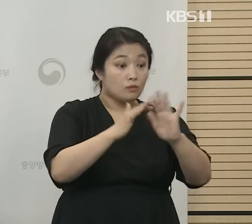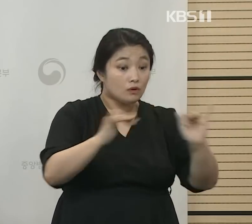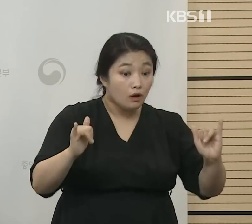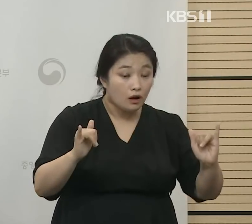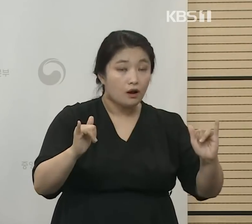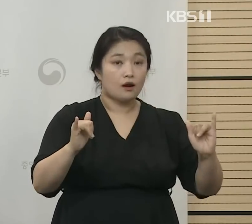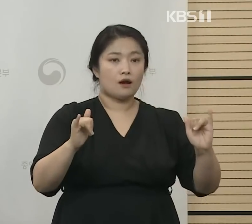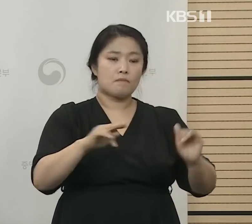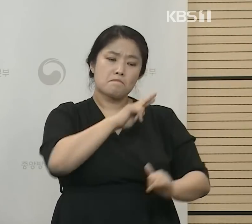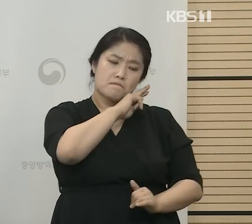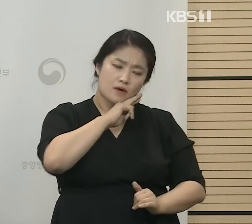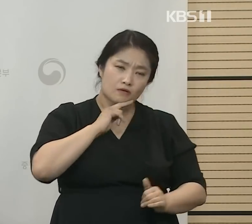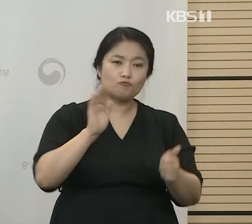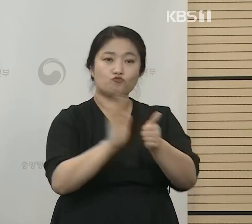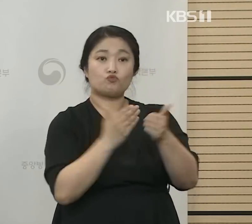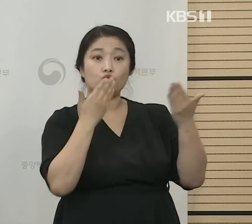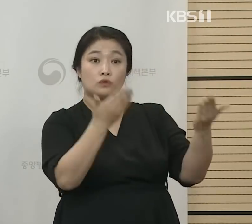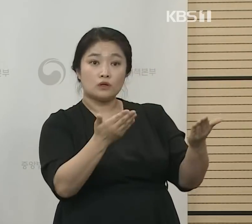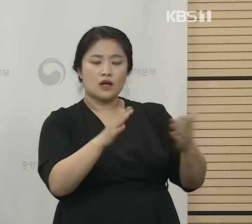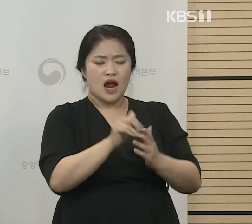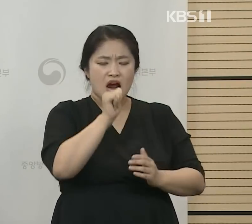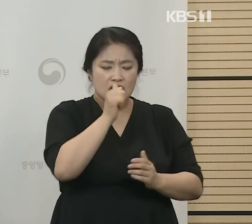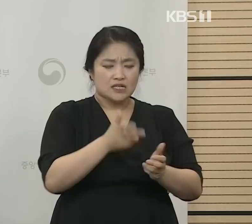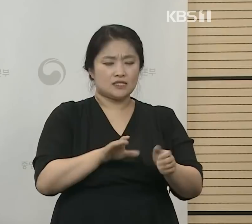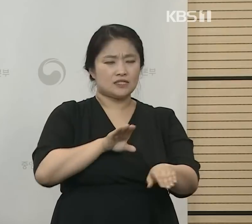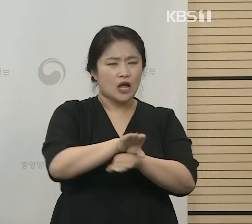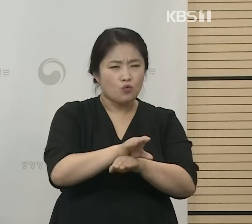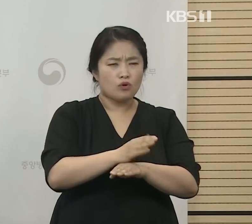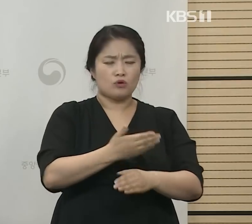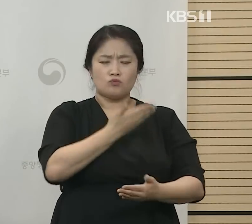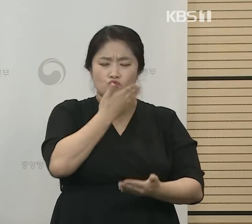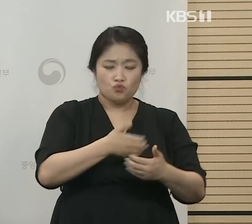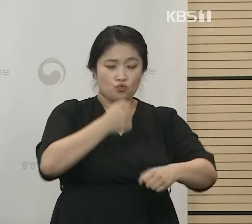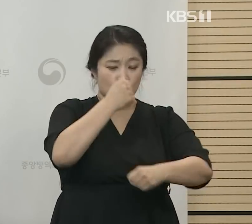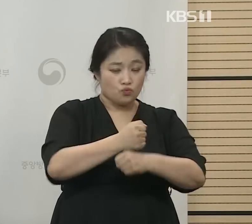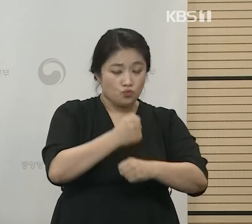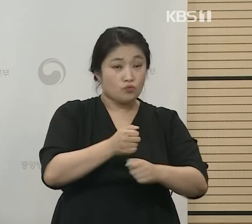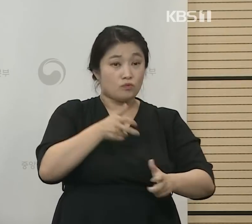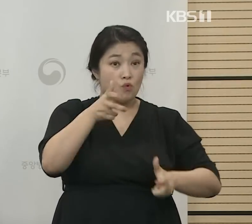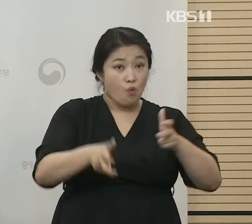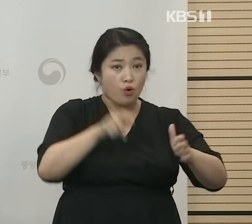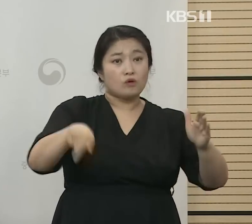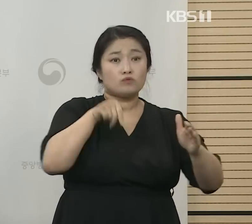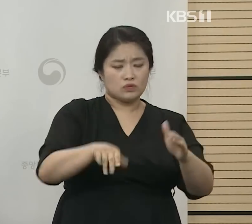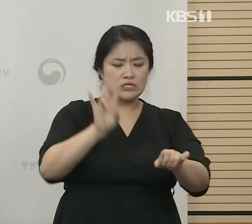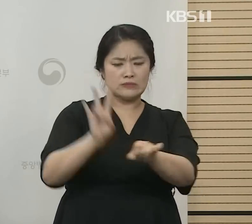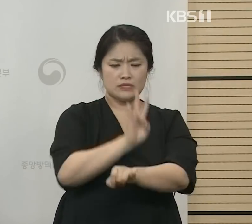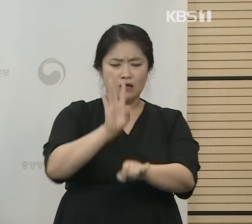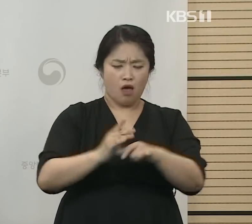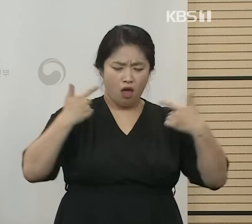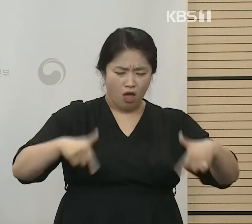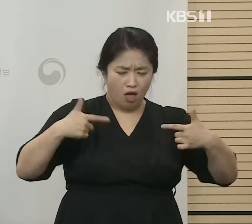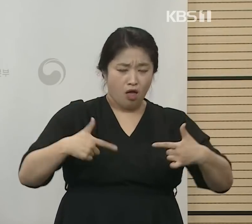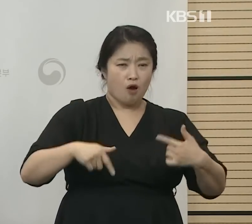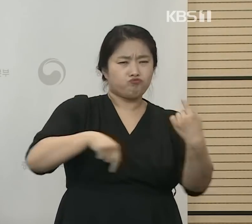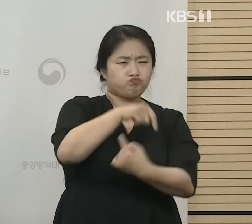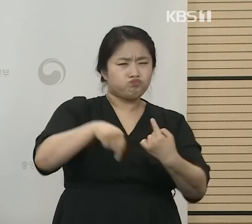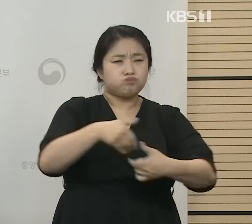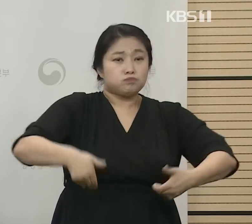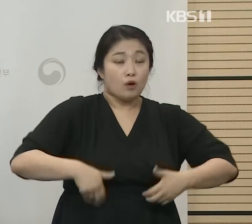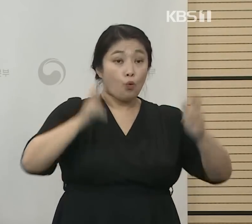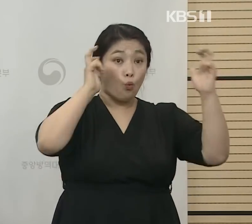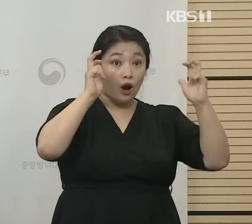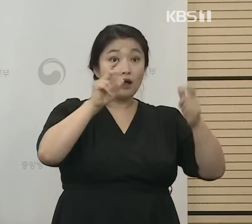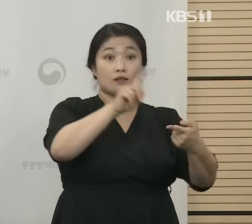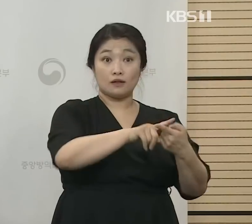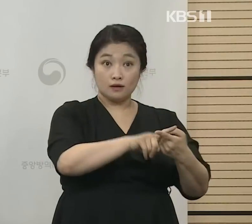접종자의 편의를 위해서 철강, 자동차 등 주요 생산 공장 중 24시간 가동이 필요한 사업장